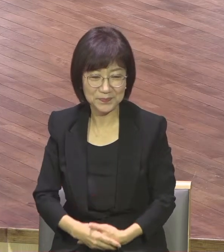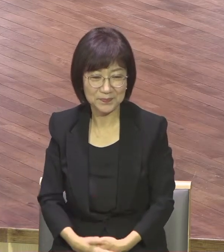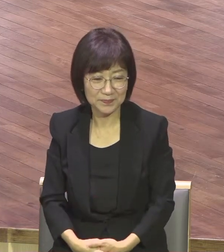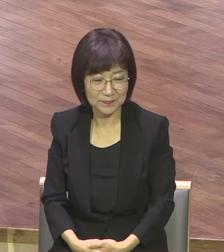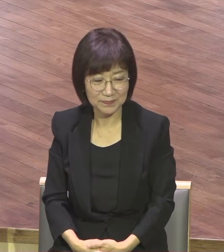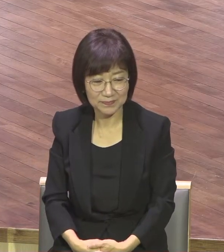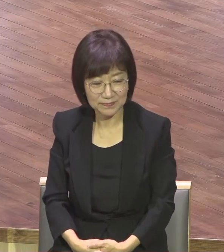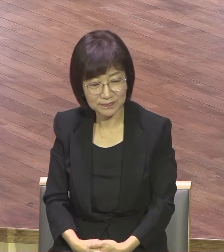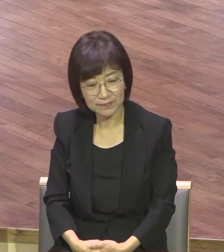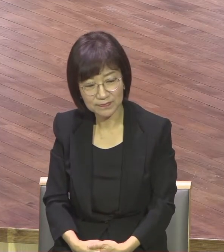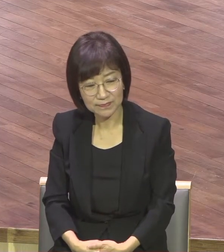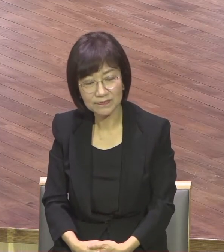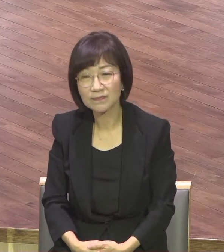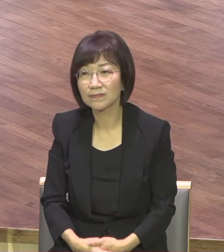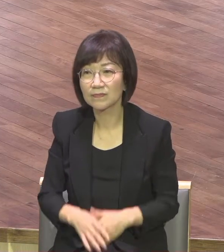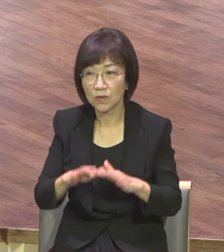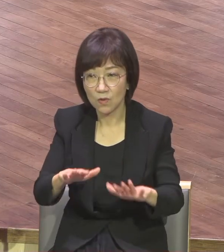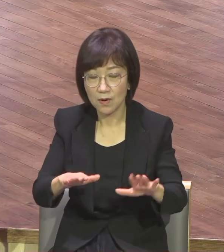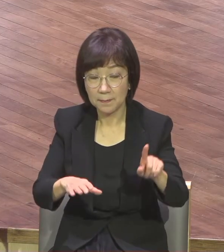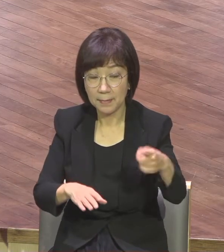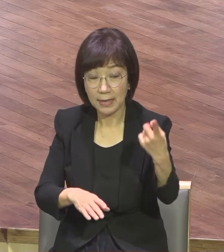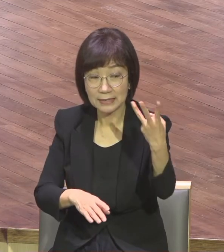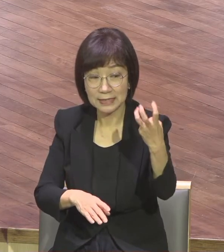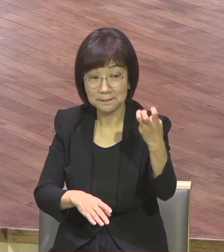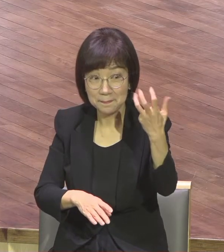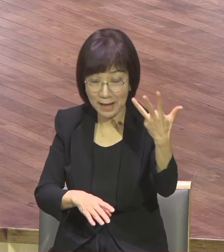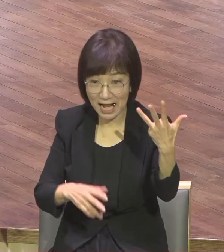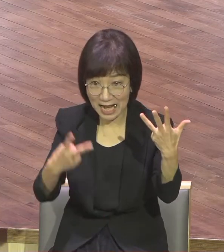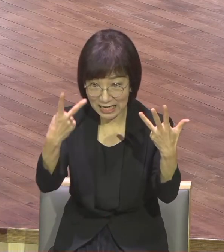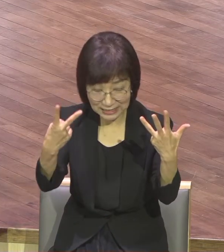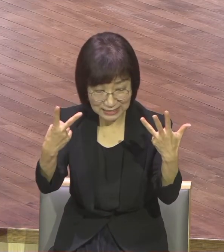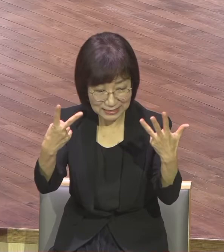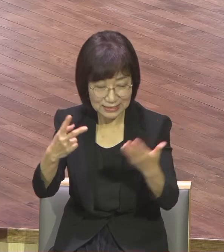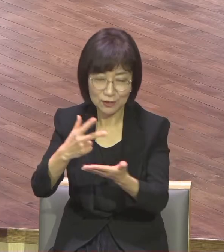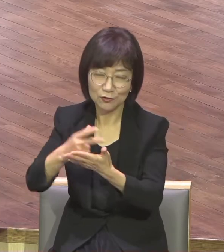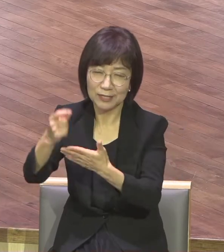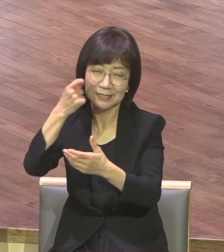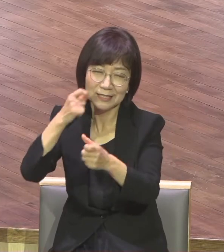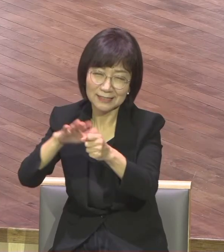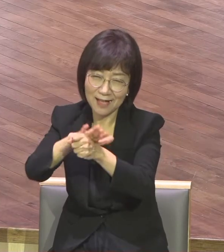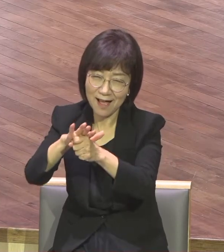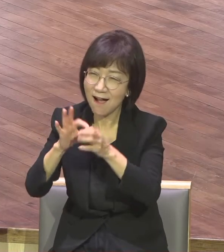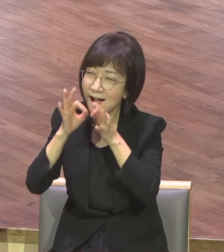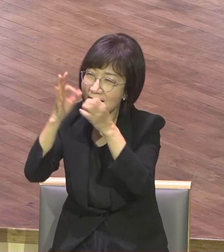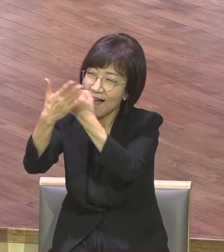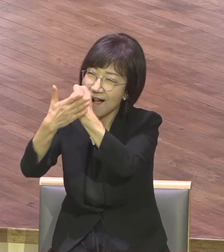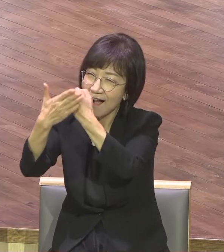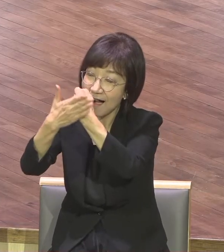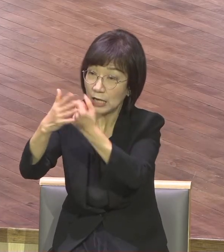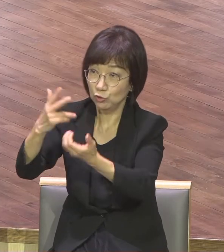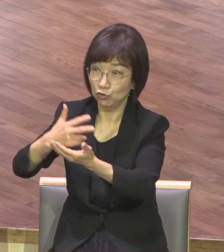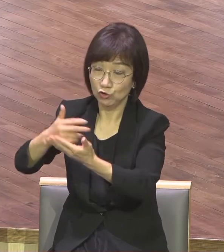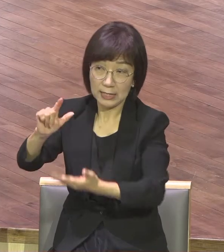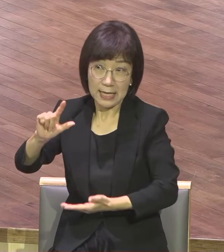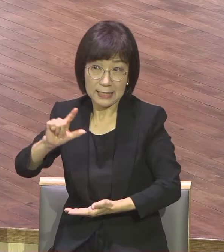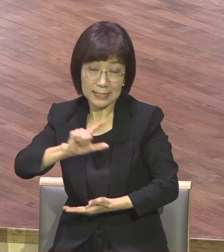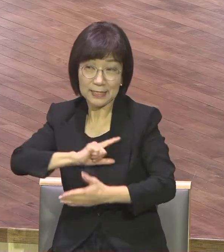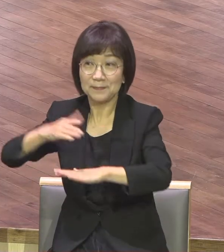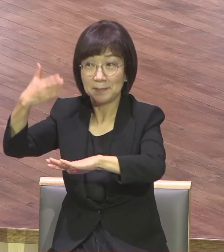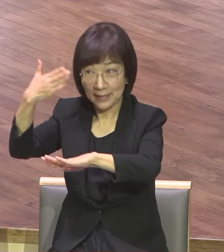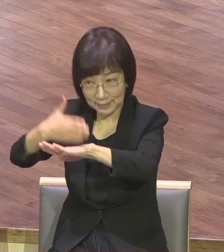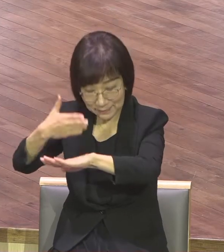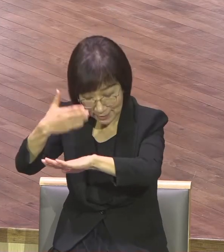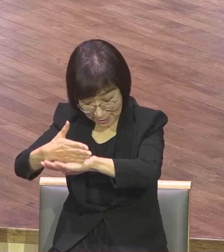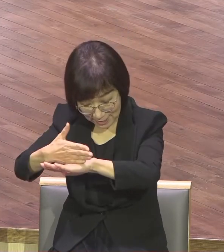말이에요. 그래서 오늘 본문 2절에 보면 주의 인자하심과 성실하심으로 말미암아 주의 이름에